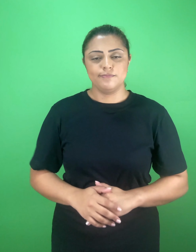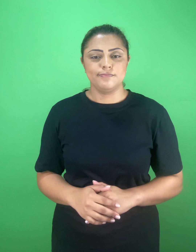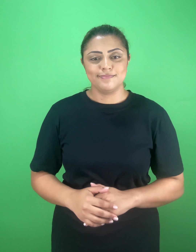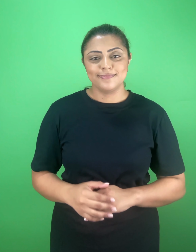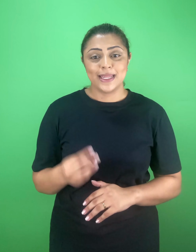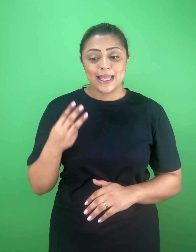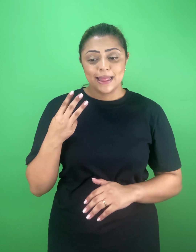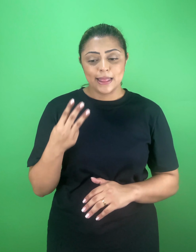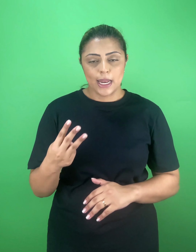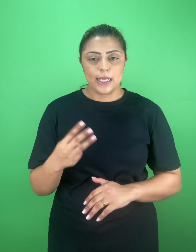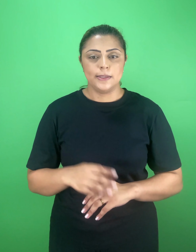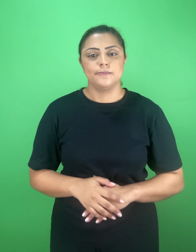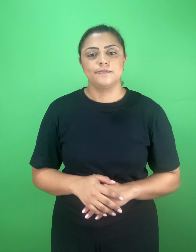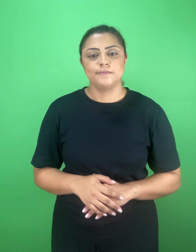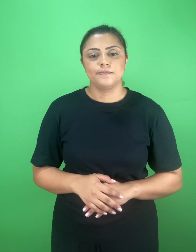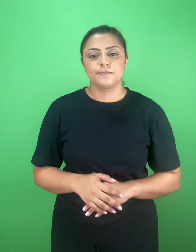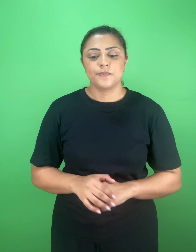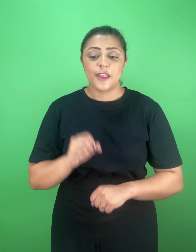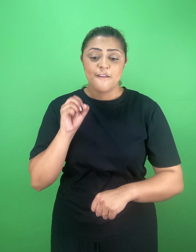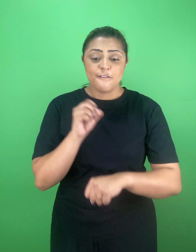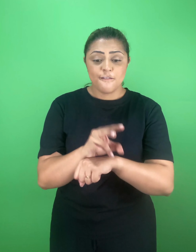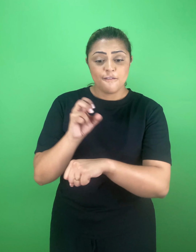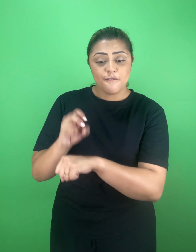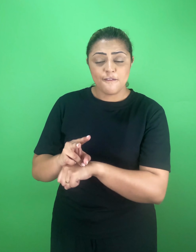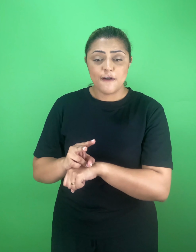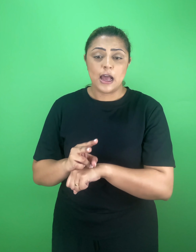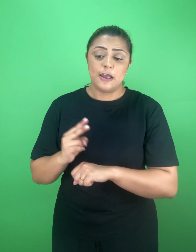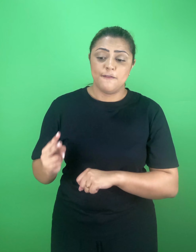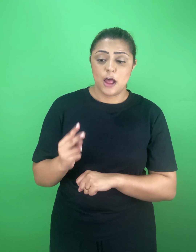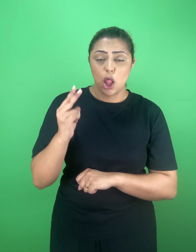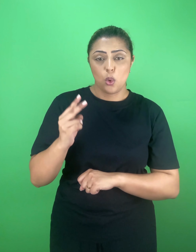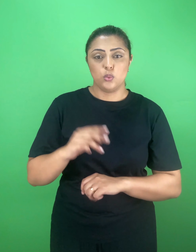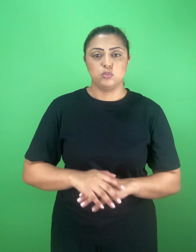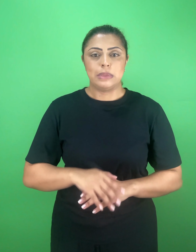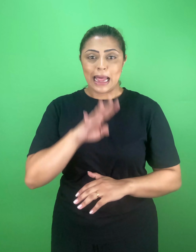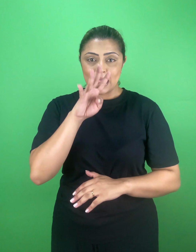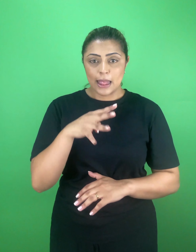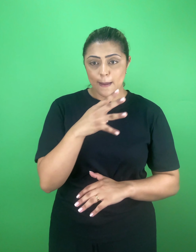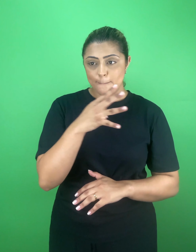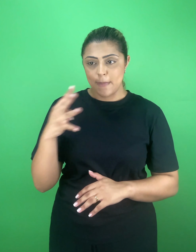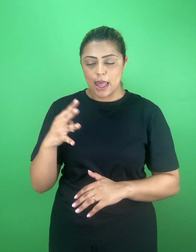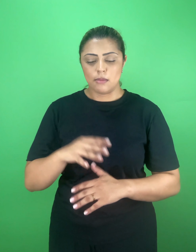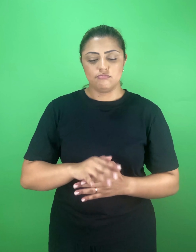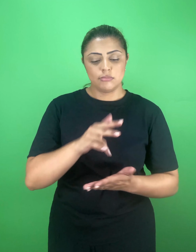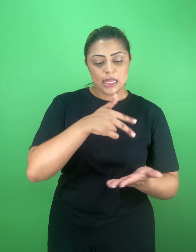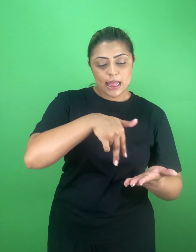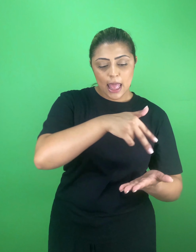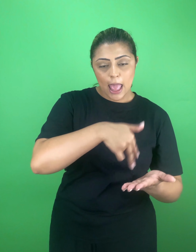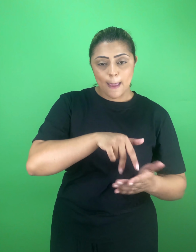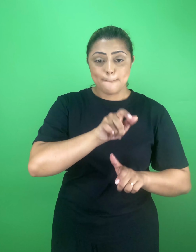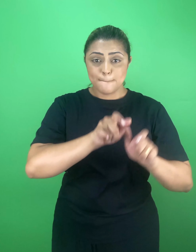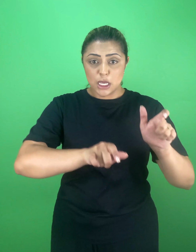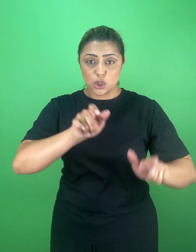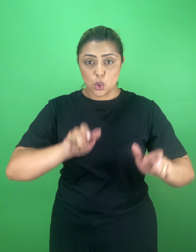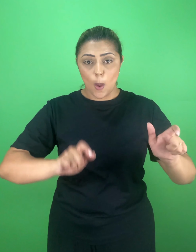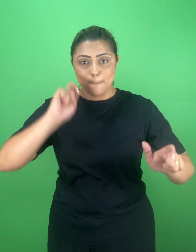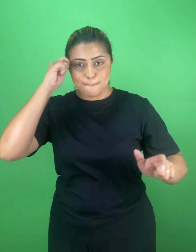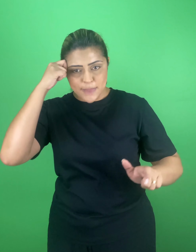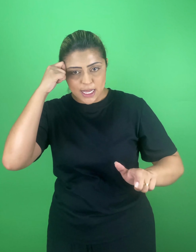Distribuição de vagas e valores Tabela Categoria Dança Pessoas negras, pretas e pardas